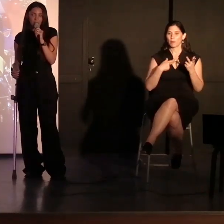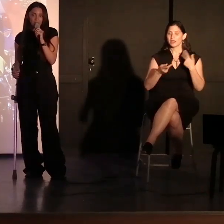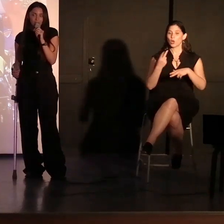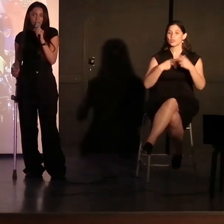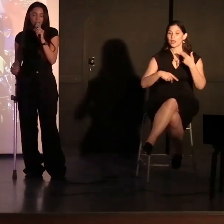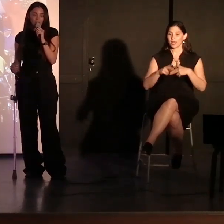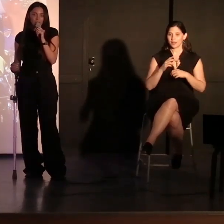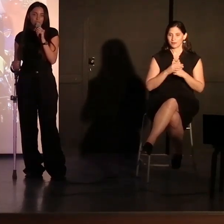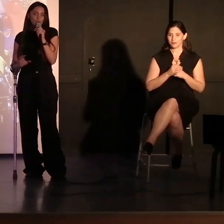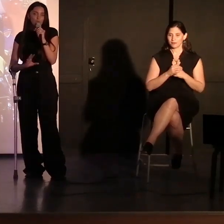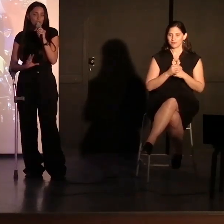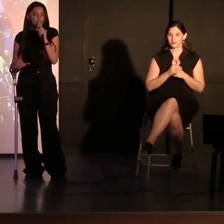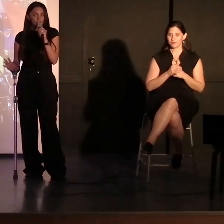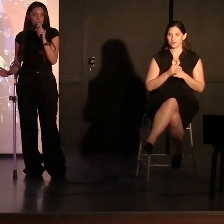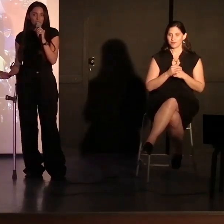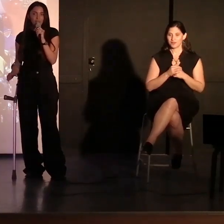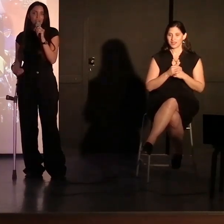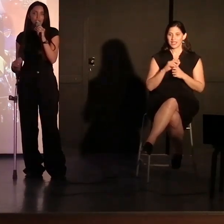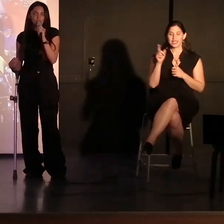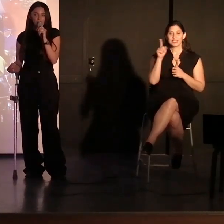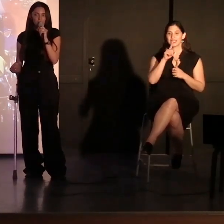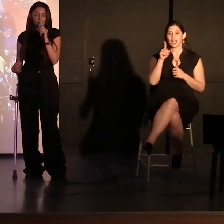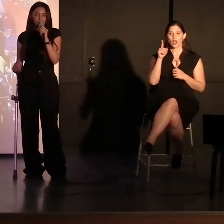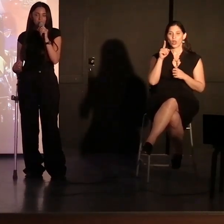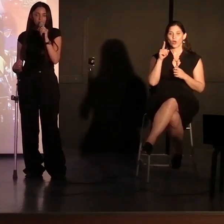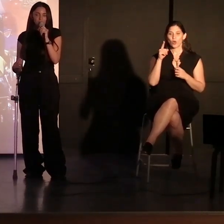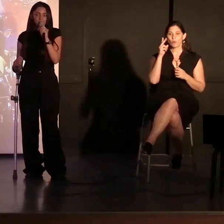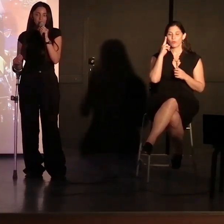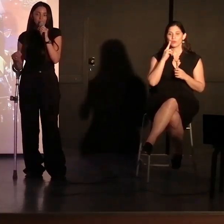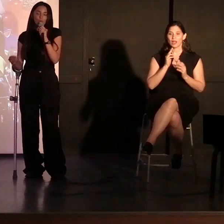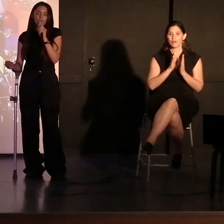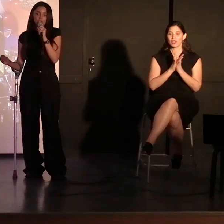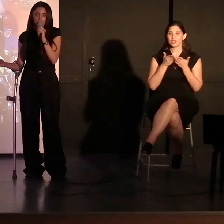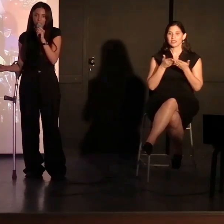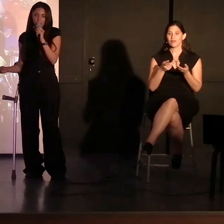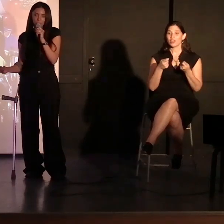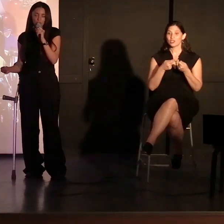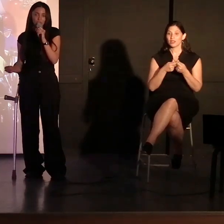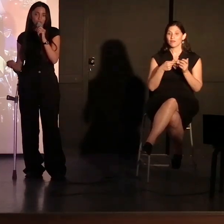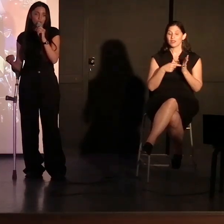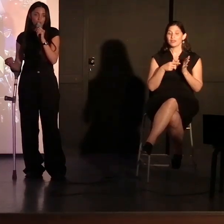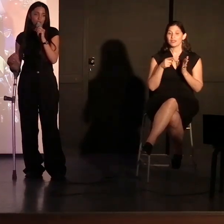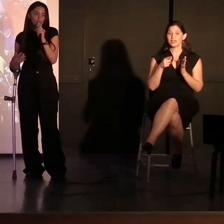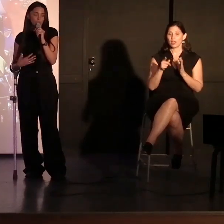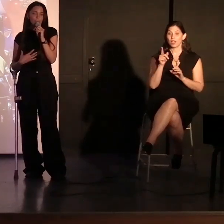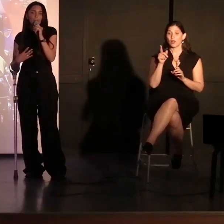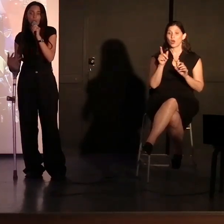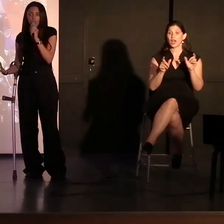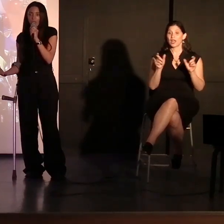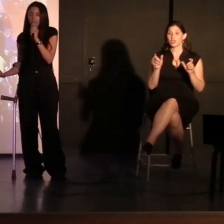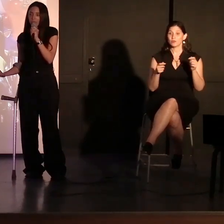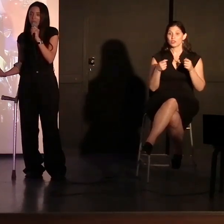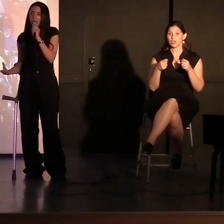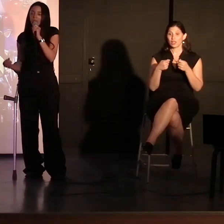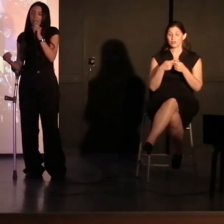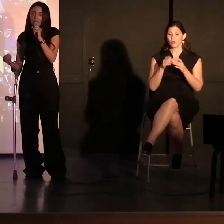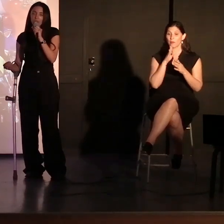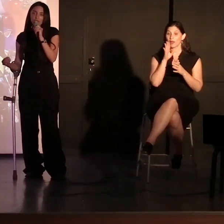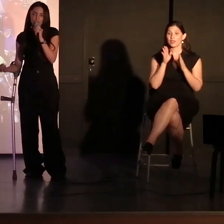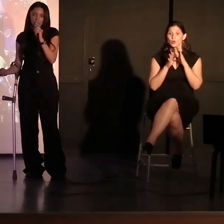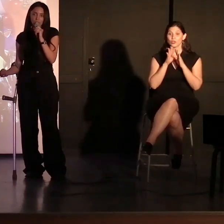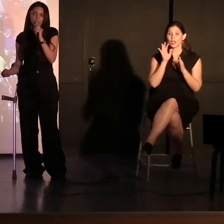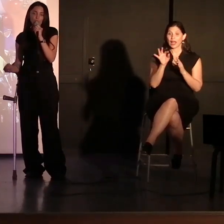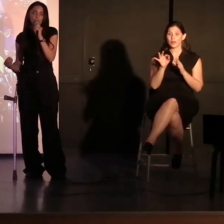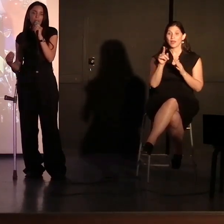חוזרת זה לא בושה לבקש עזרה ולשתף כי אלו אנשים שתשתפו אתכם בבעיות שלכם